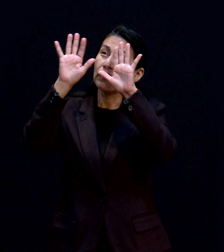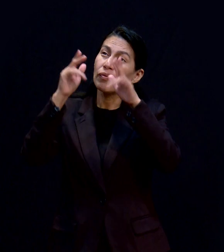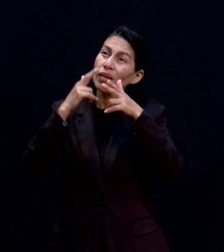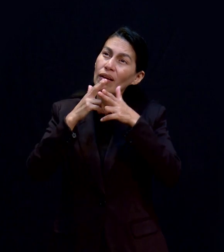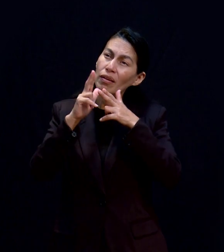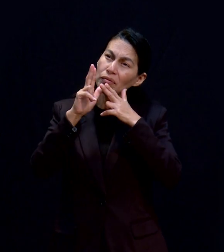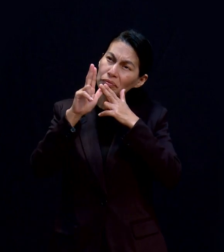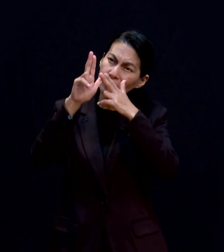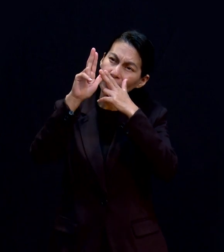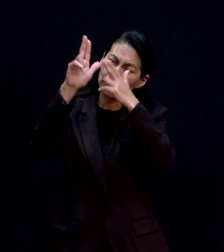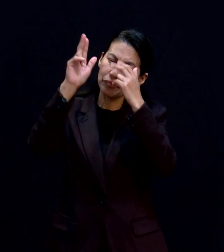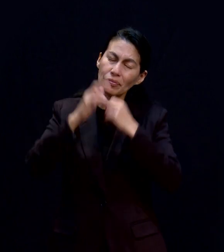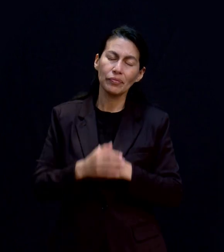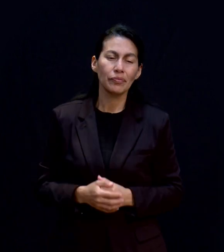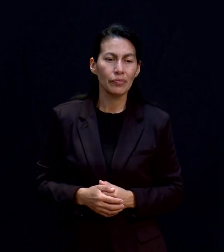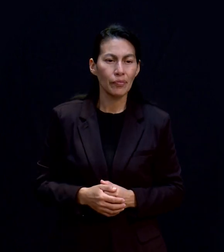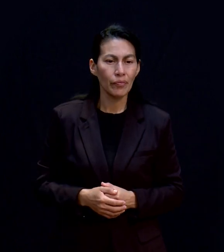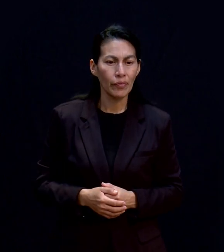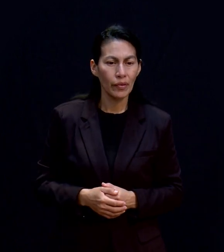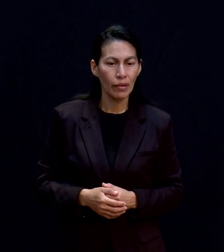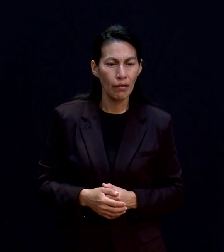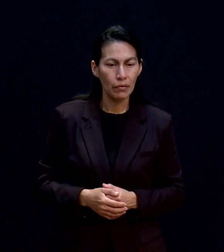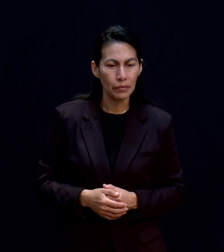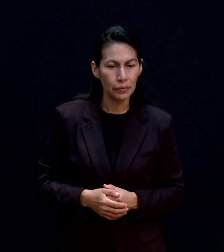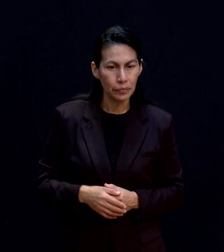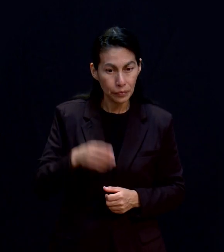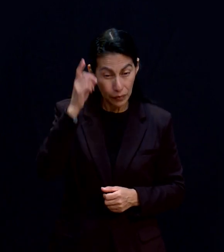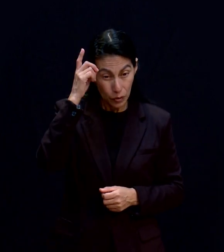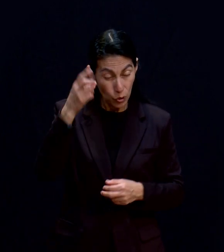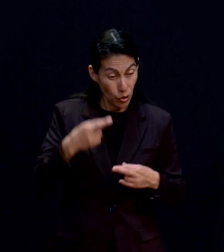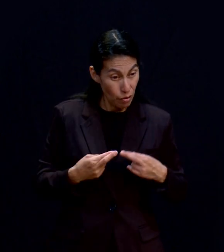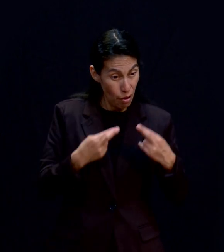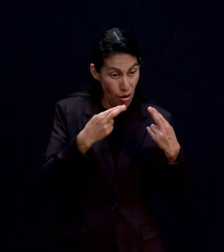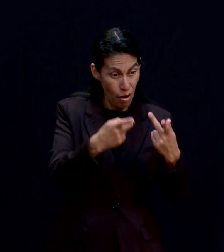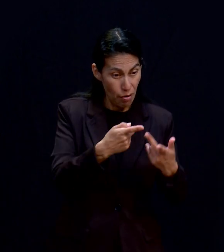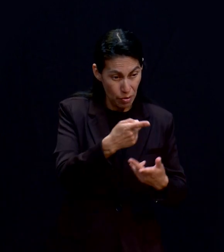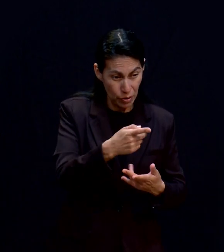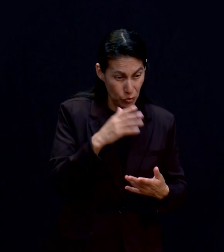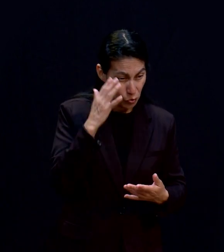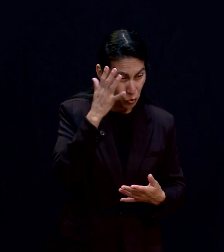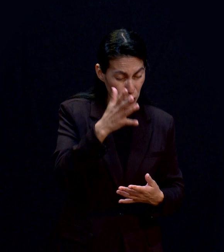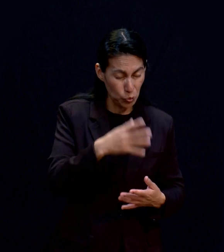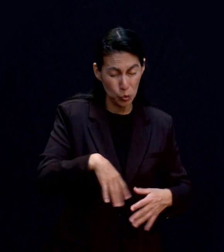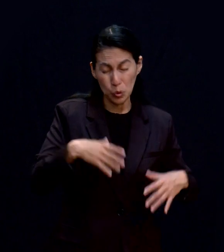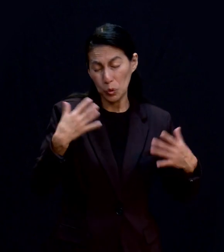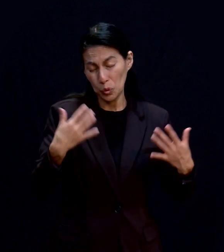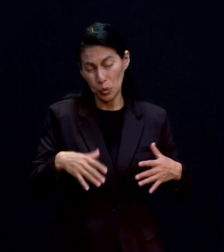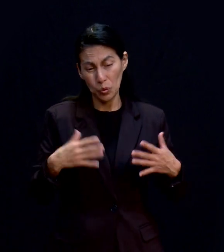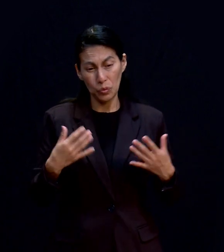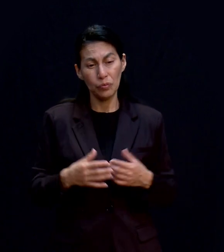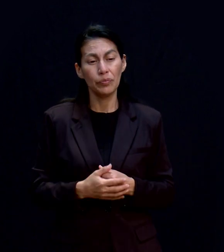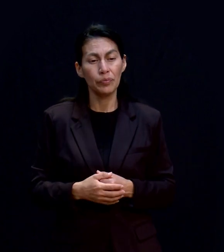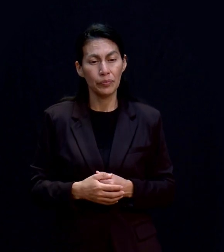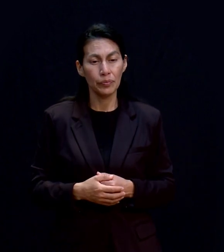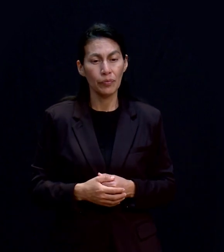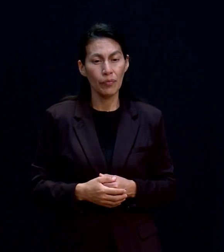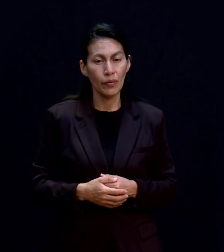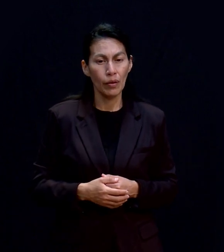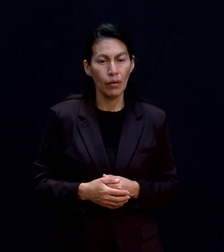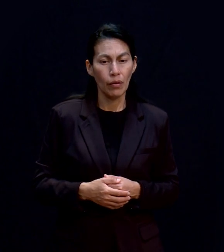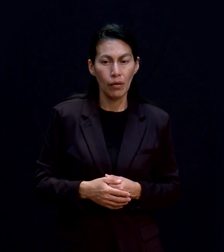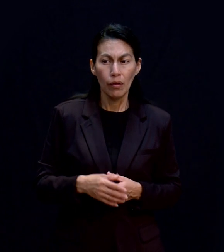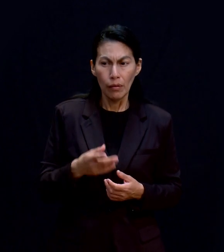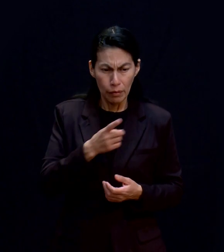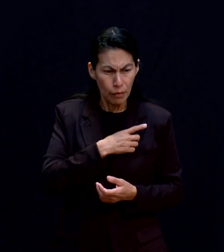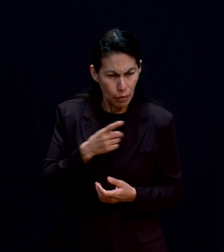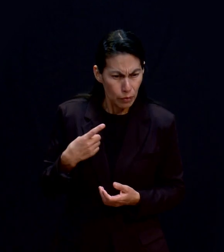para honra y gloria de dios así que tiene más grandes regalos para ti en el futuro que sí